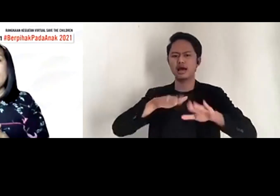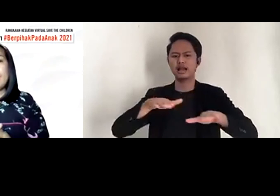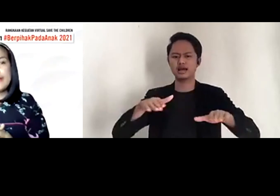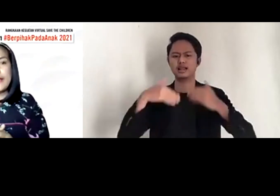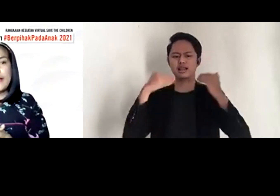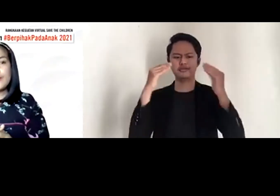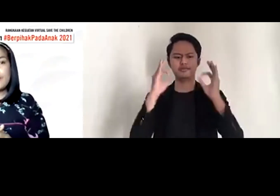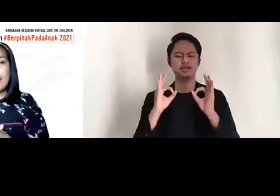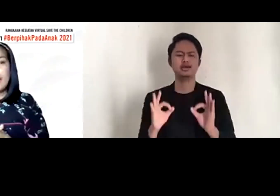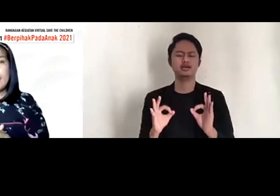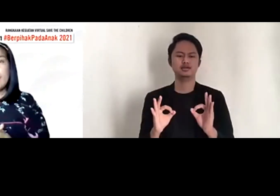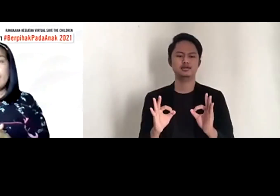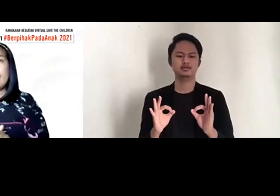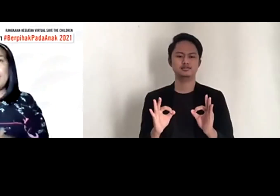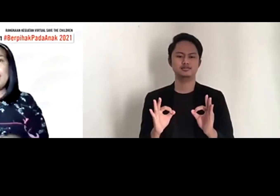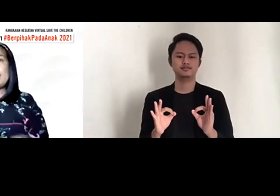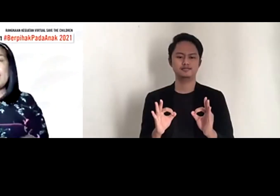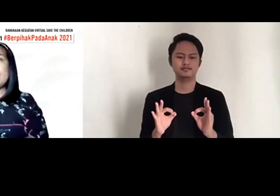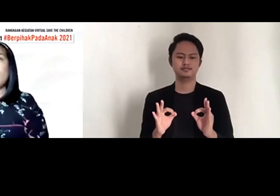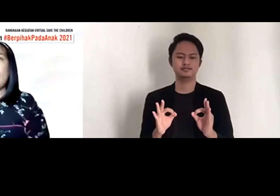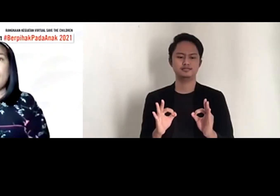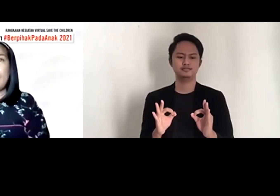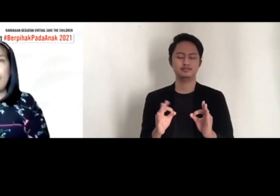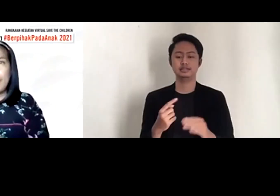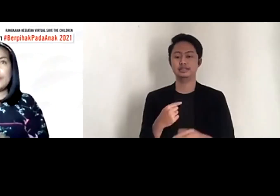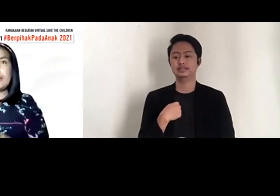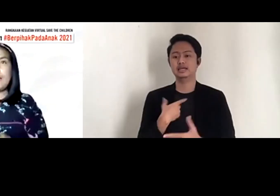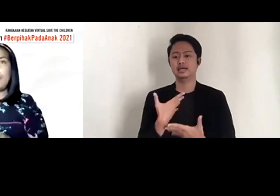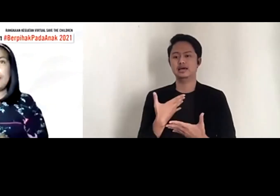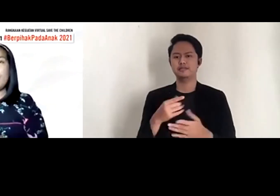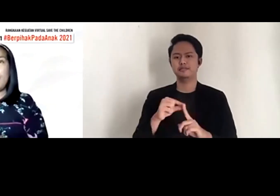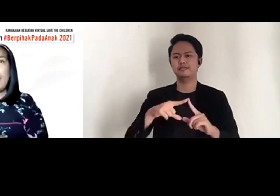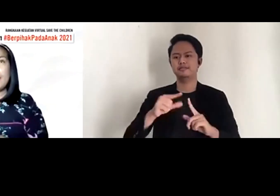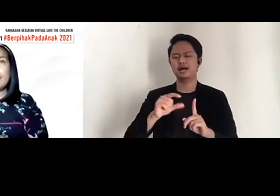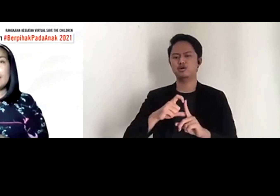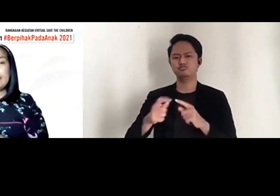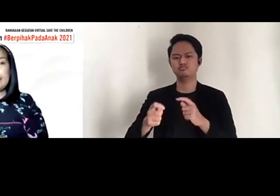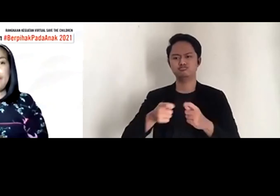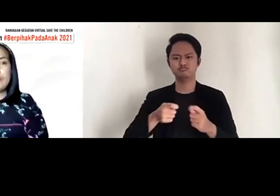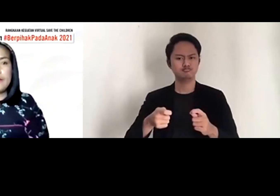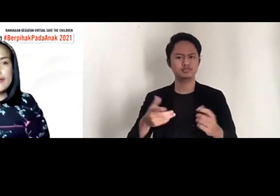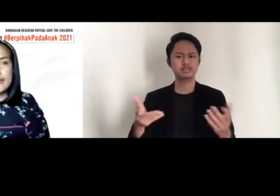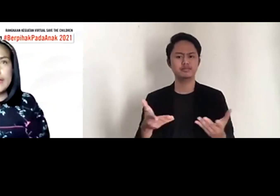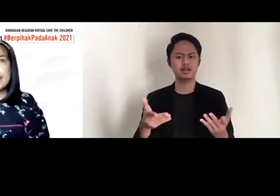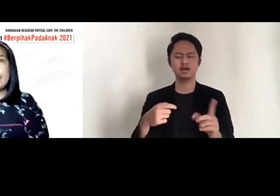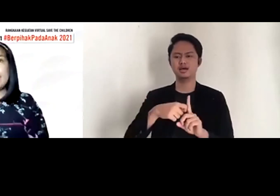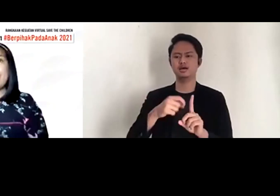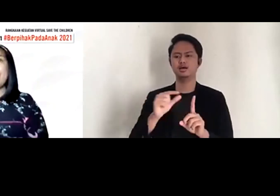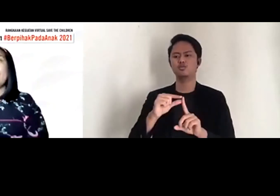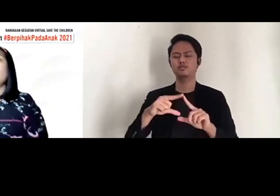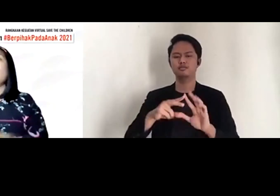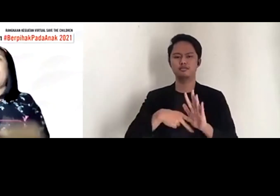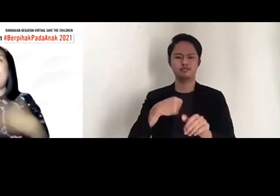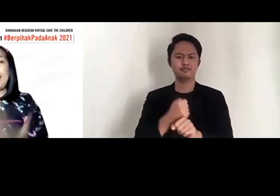pendidikan, kebetulan saya juga ini adalah salah satu pengelola PAUD di Kabupaten Kupang, di PAUD MDC Kids.